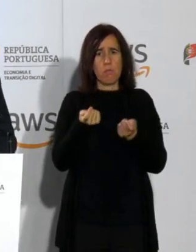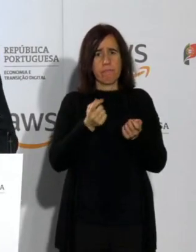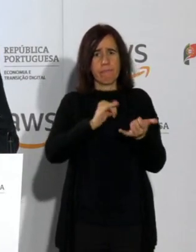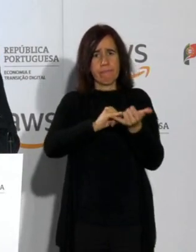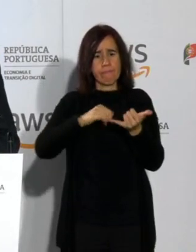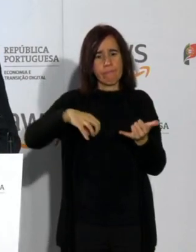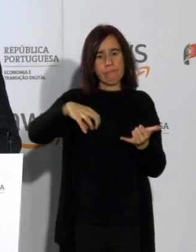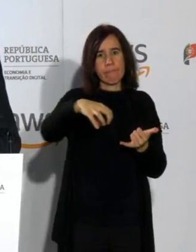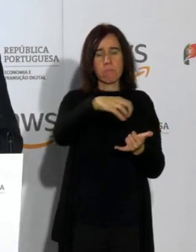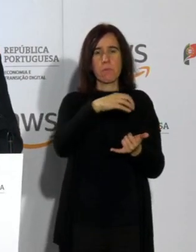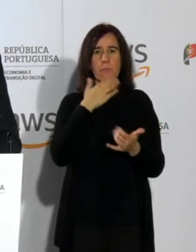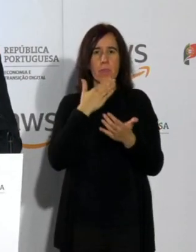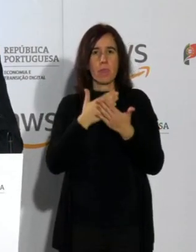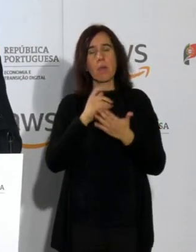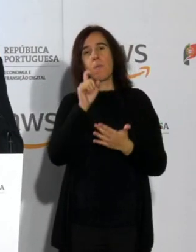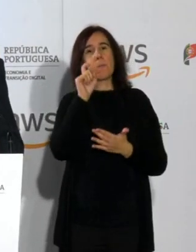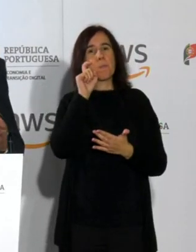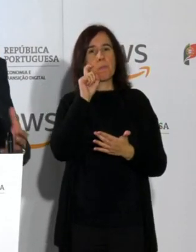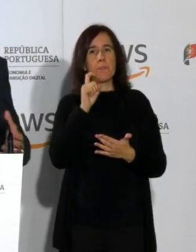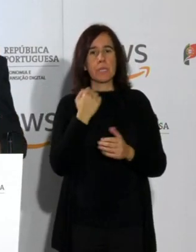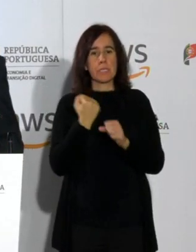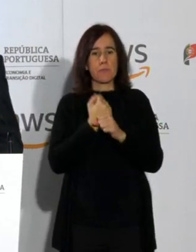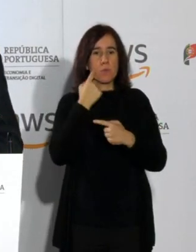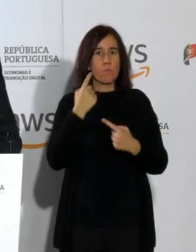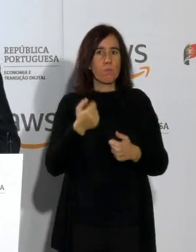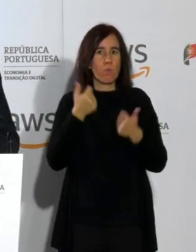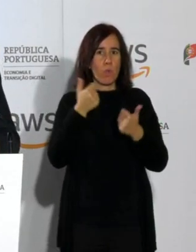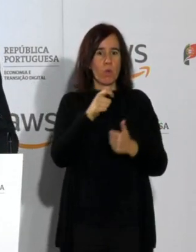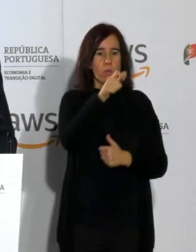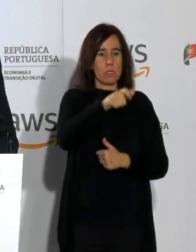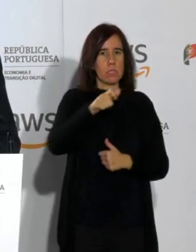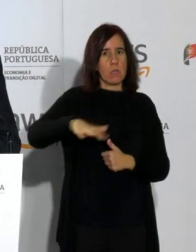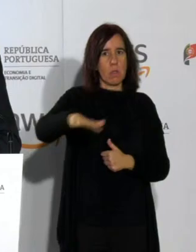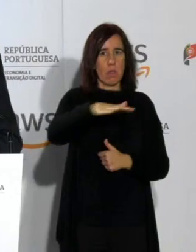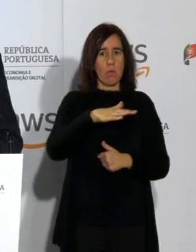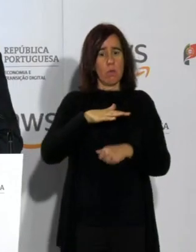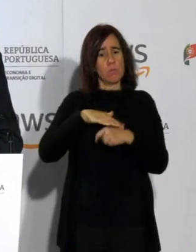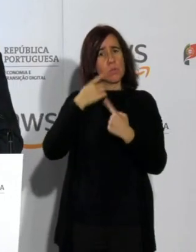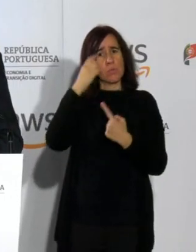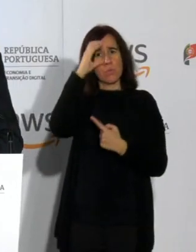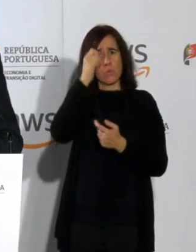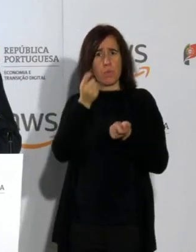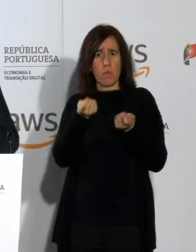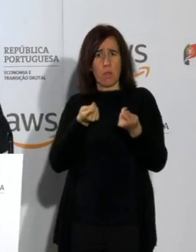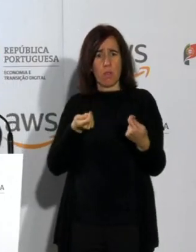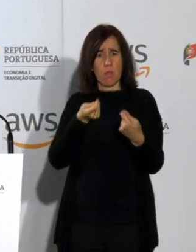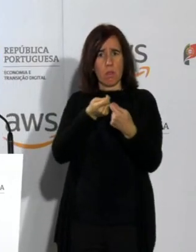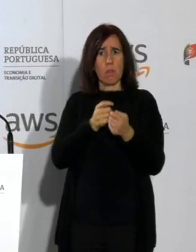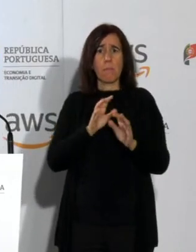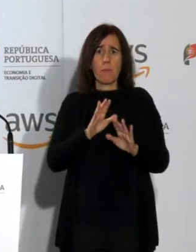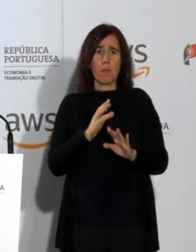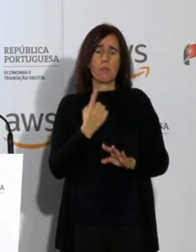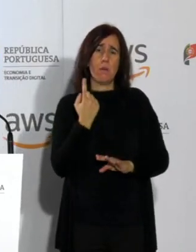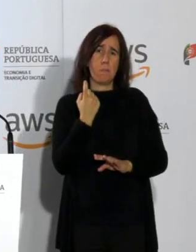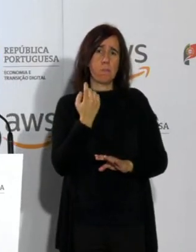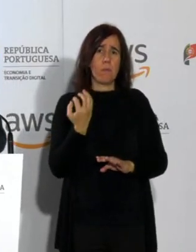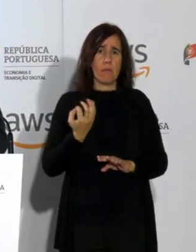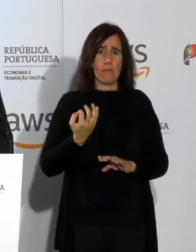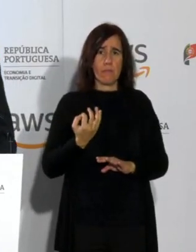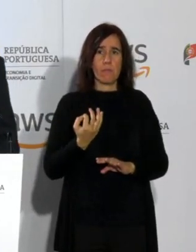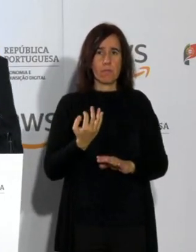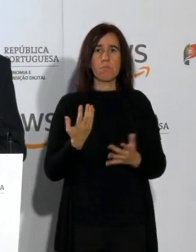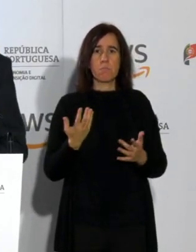organizações, de assegurar melhores serviços aos cidadãos por parte da administração pública, mas carecem também de